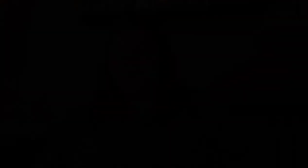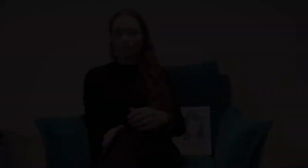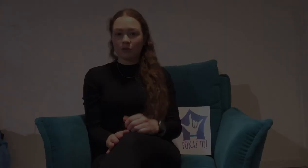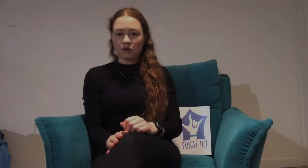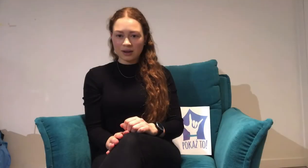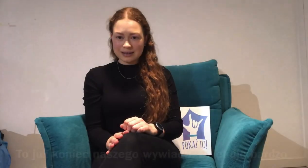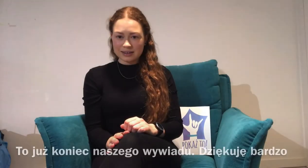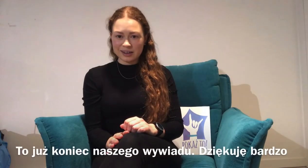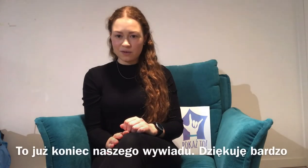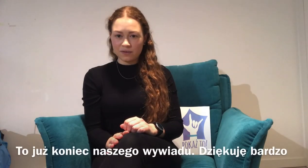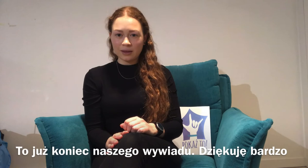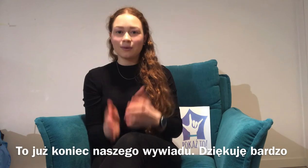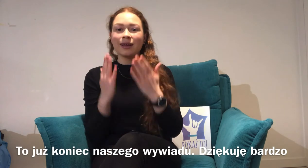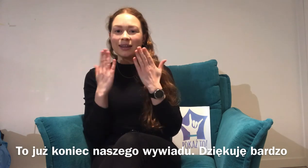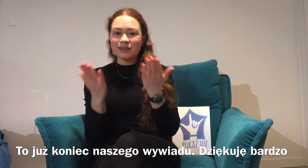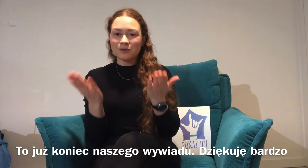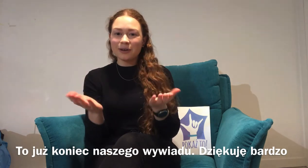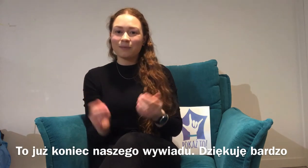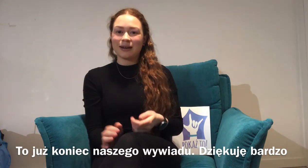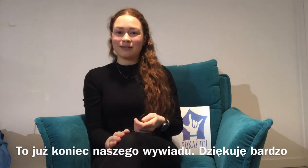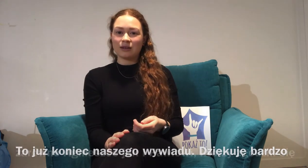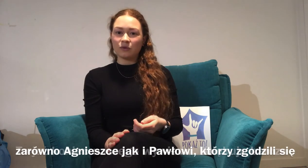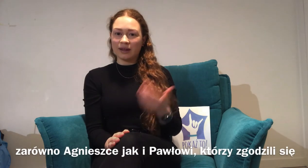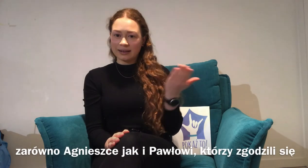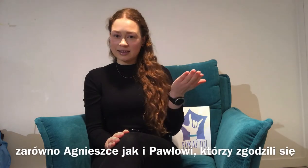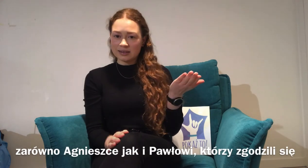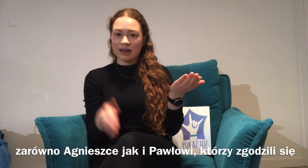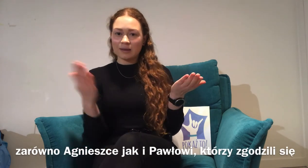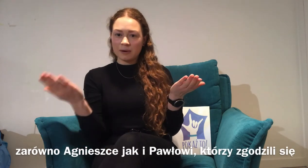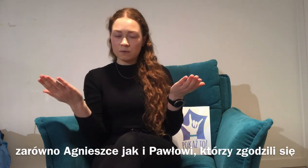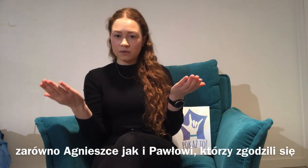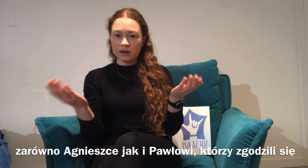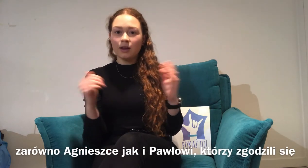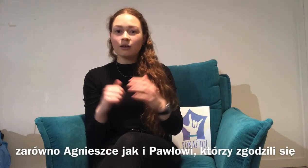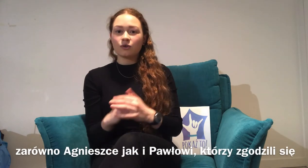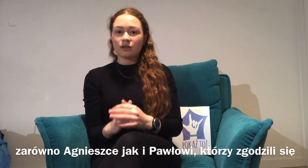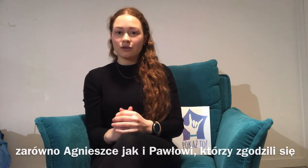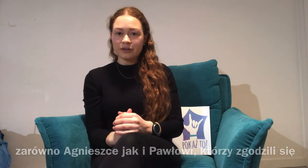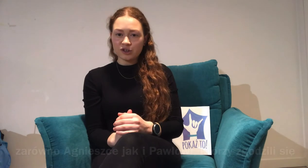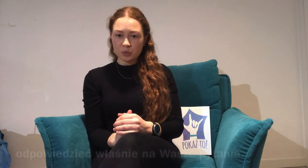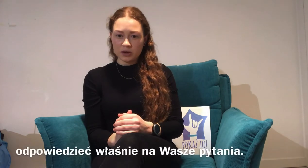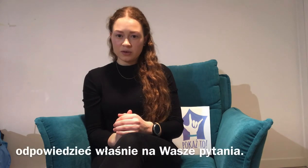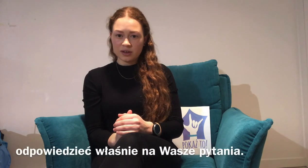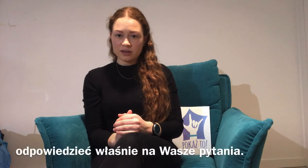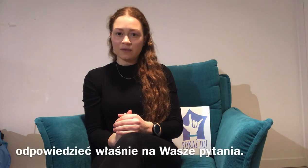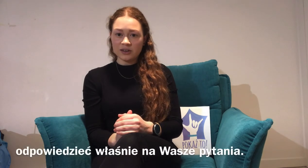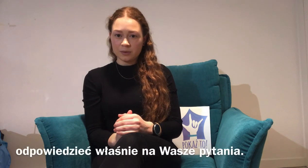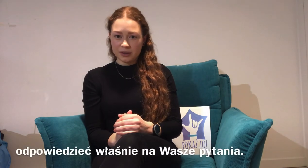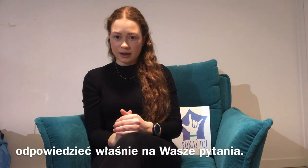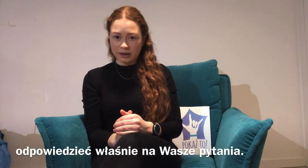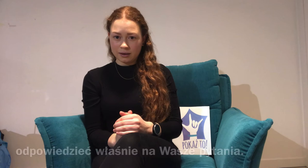To już koniec naszego wywiadu. Dziękuję bardzo zarówno Agnieszce, jak i Pawłowi, którzy zgodzili się odpowiedzieć właśnie na Wasze pytania.